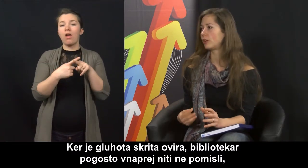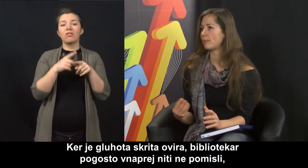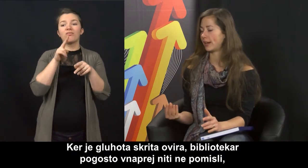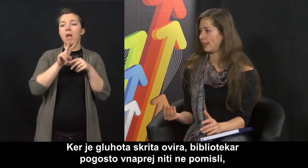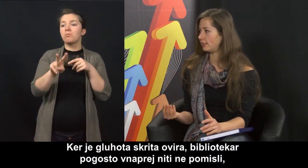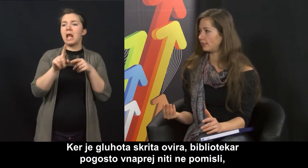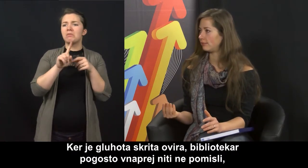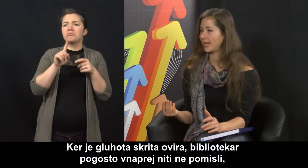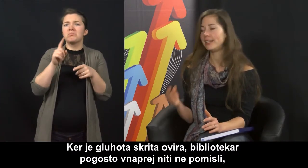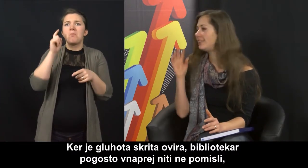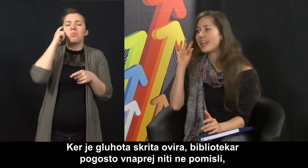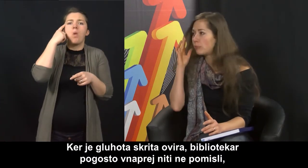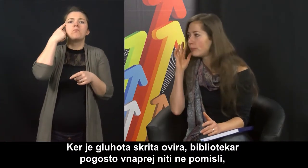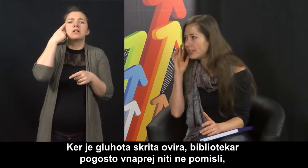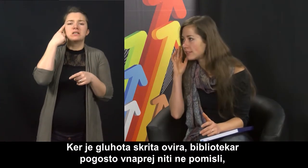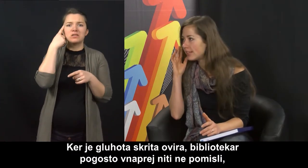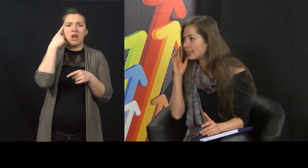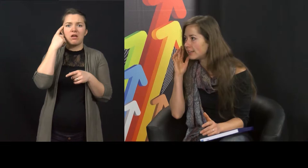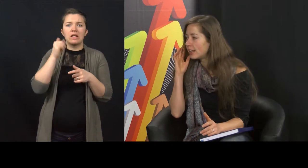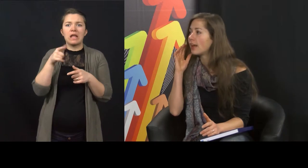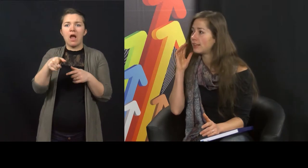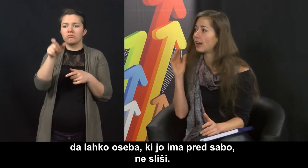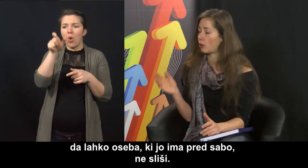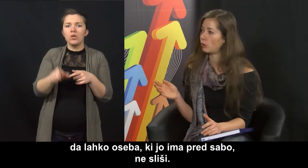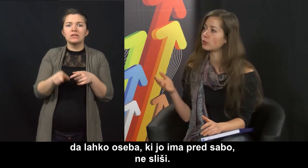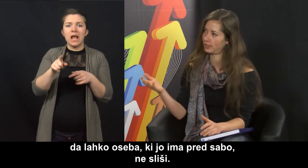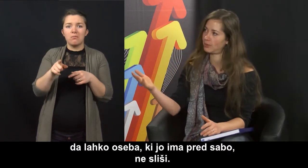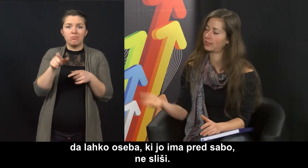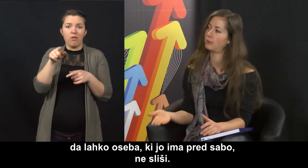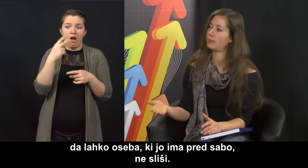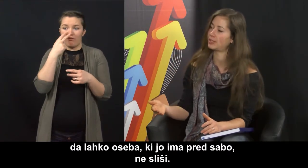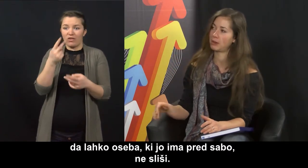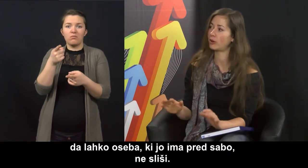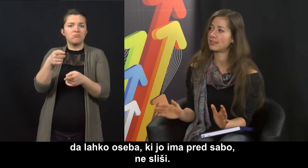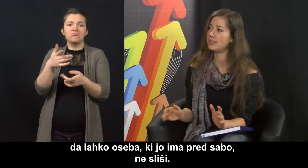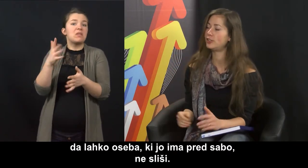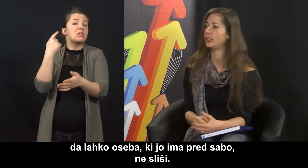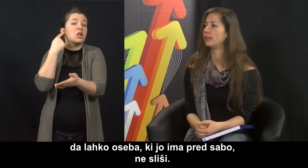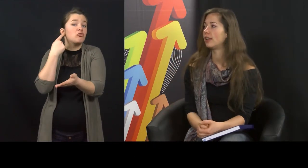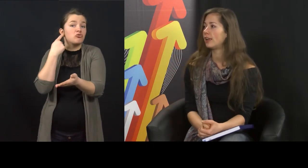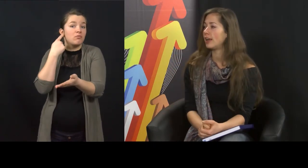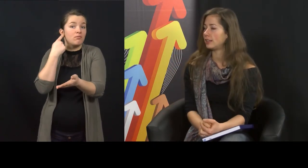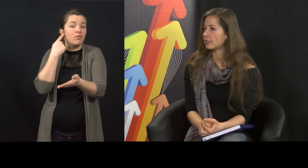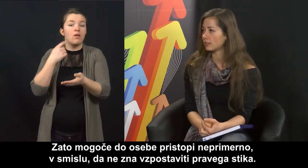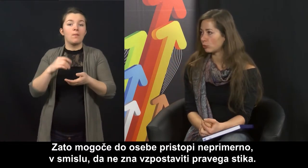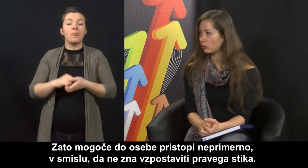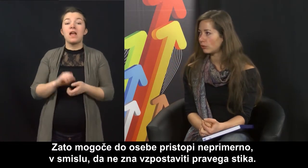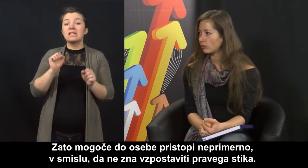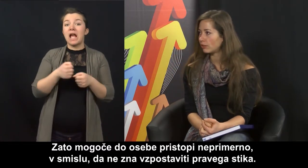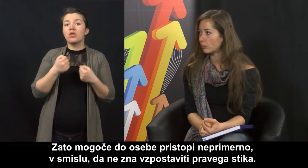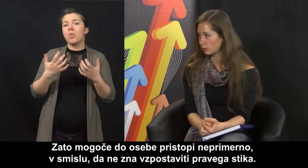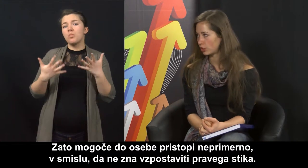pogosto vnaprej niti ne pomisli, da lahko oseba, ki jo ima pred sabo, ne sliši. In